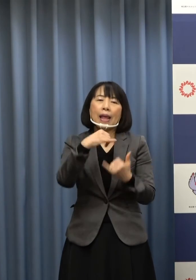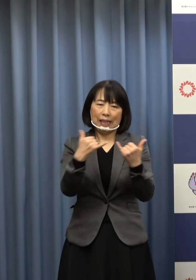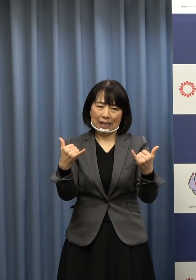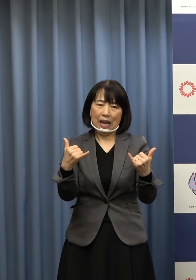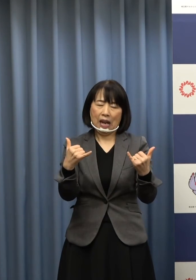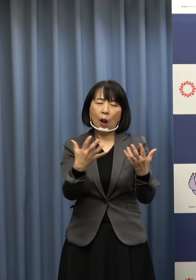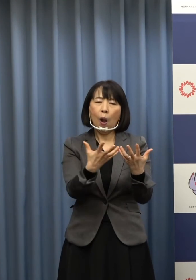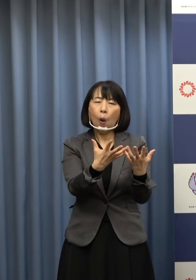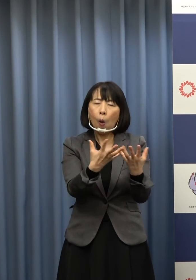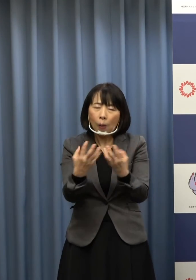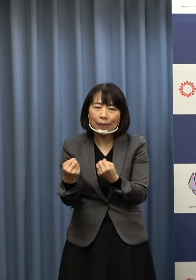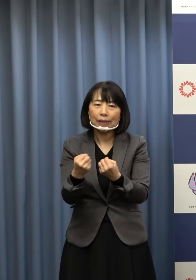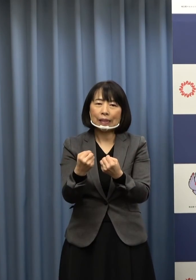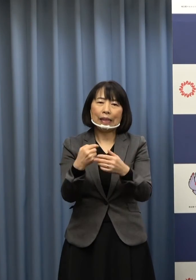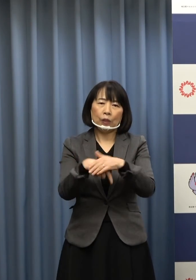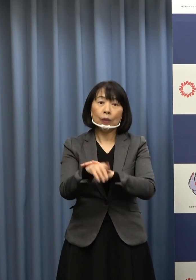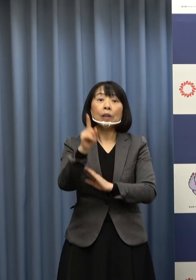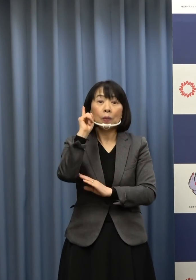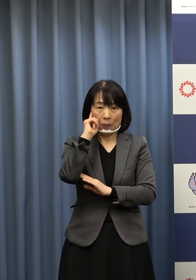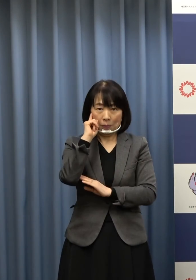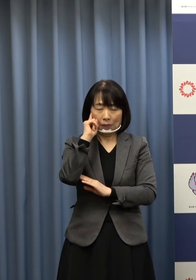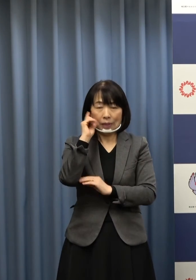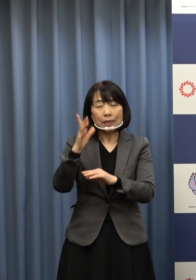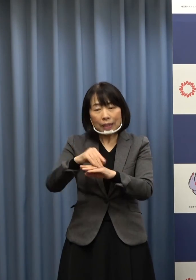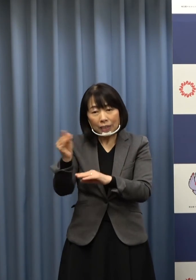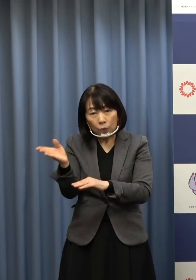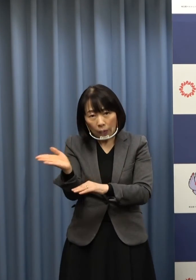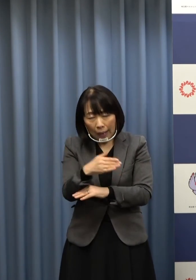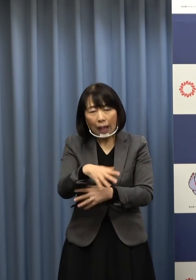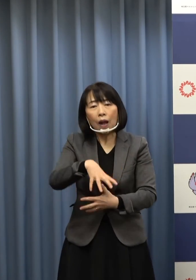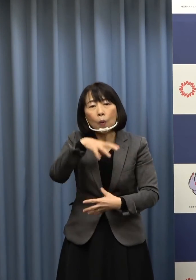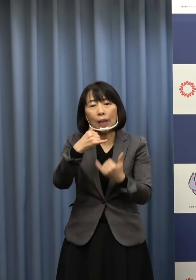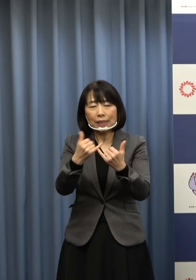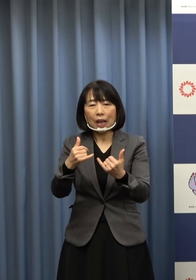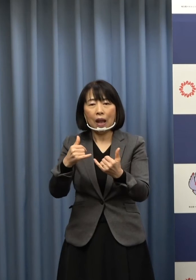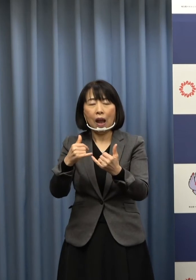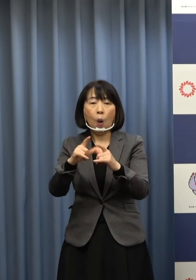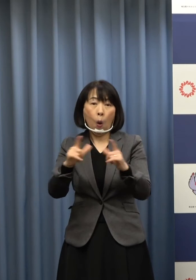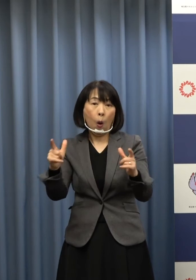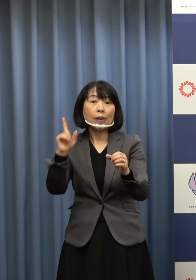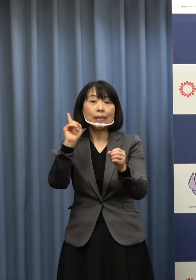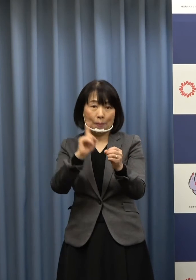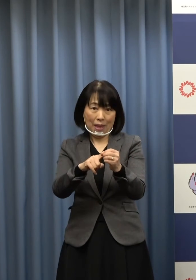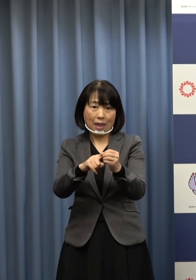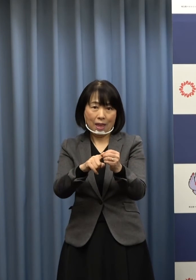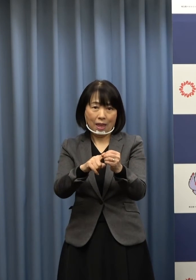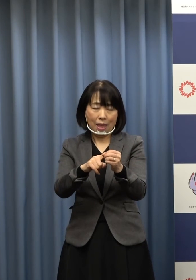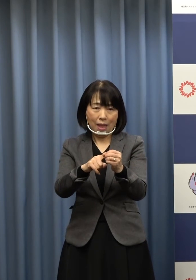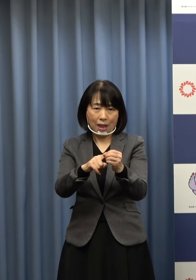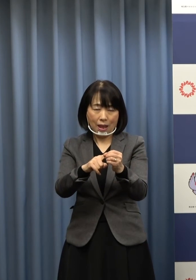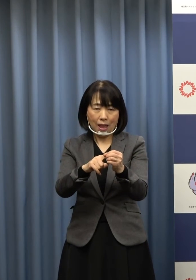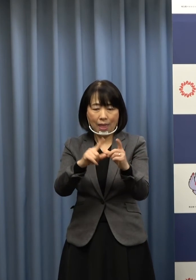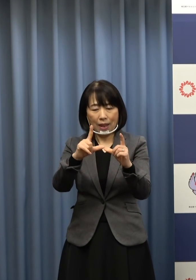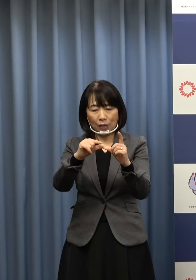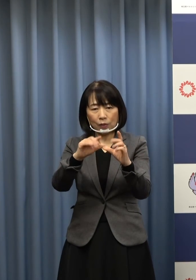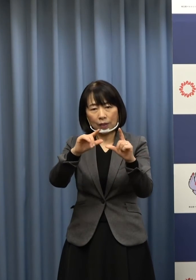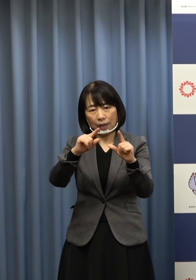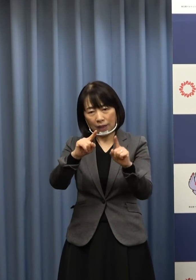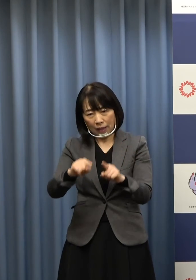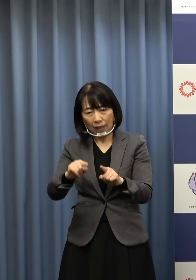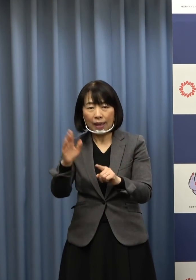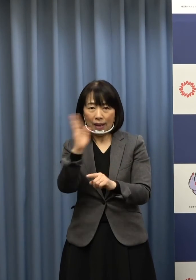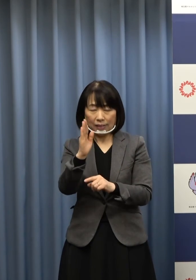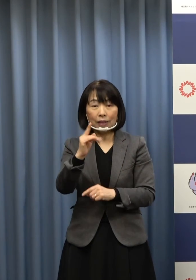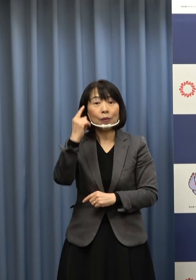だったら、これは考え直してから、これはもう最初から一番大きな要因だと思っていましたので、これはその通りだと思っています。